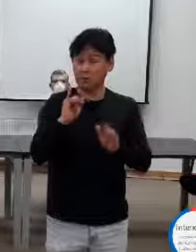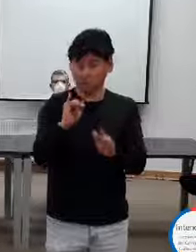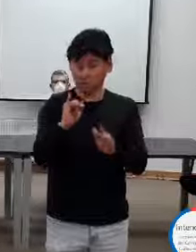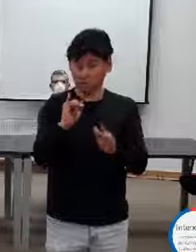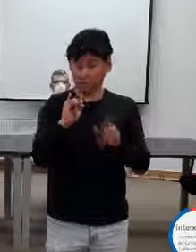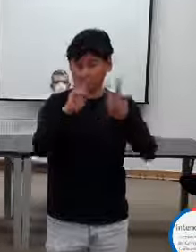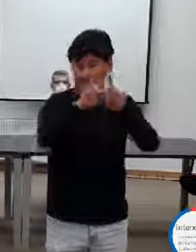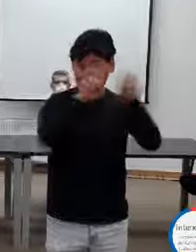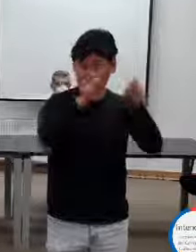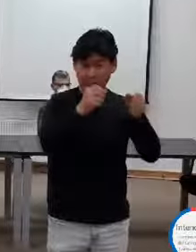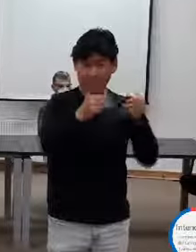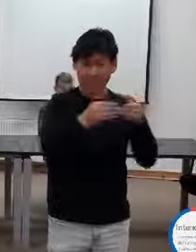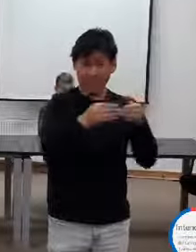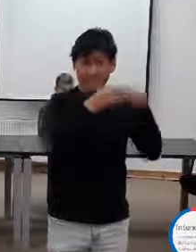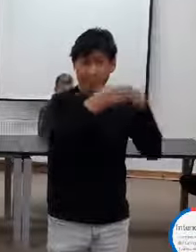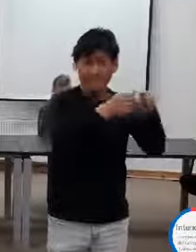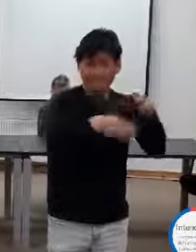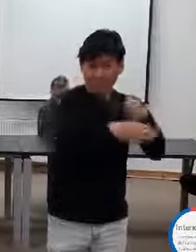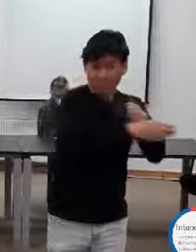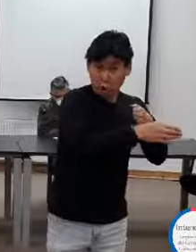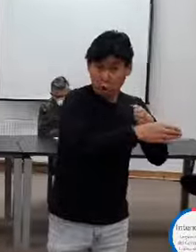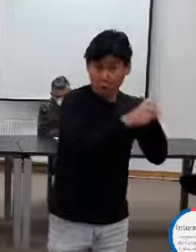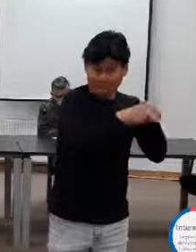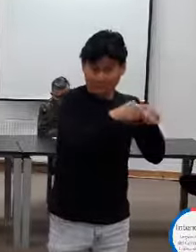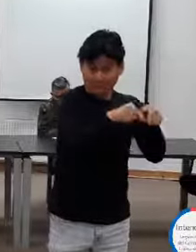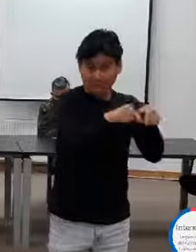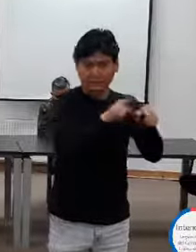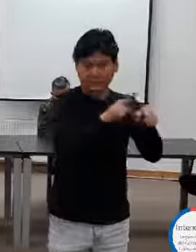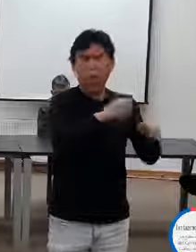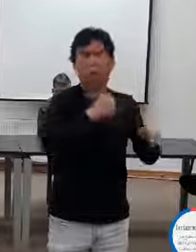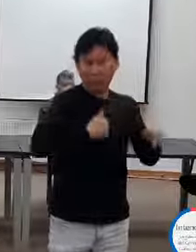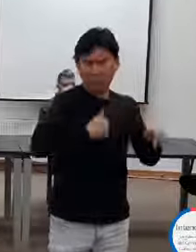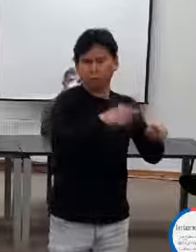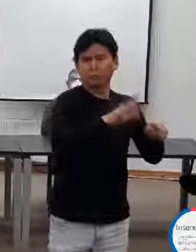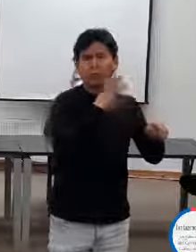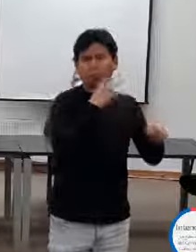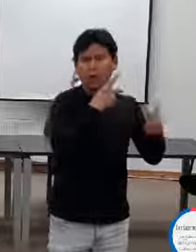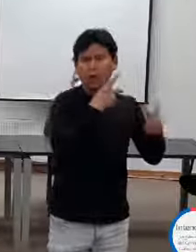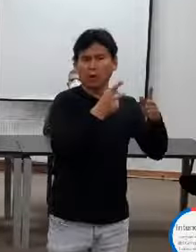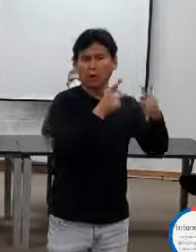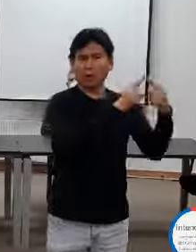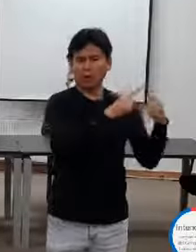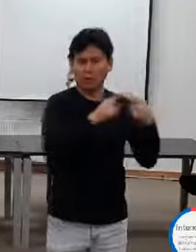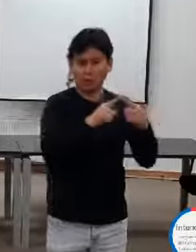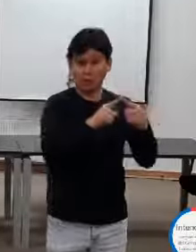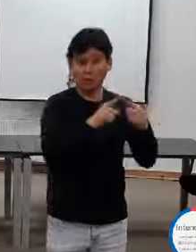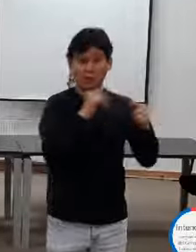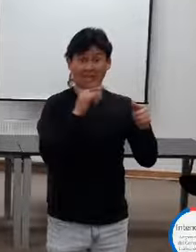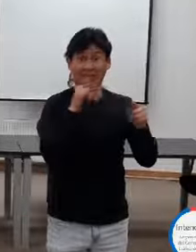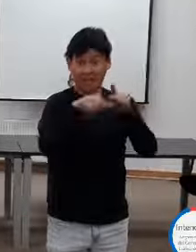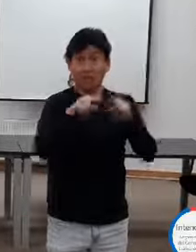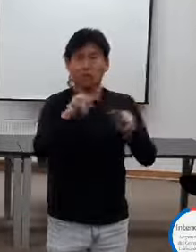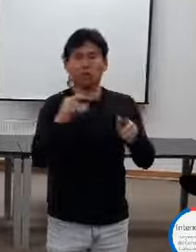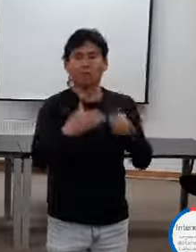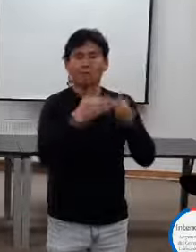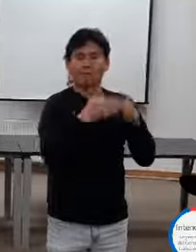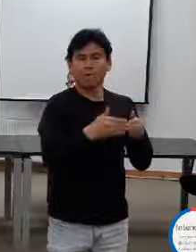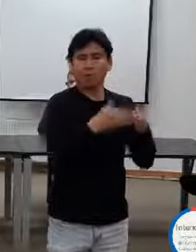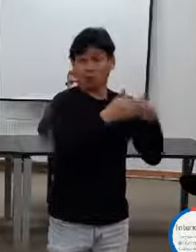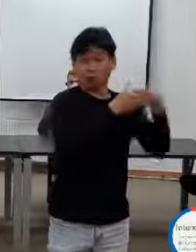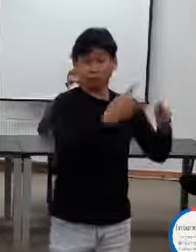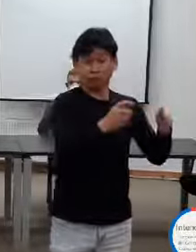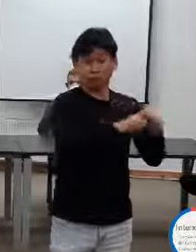que es el área acuícola, no hemos tenido mayores problemas. La gente ha cumplido, ellos no tienen contacto. Todos los que vienen por vía marítima, que